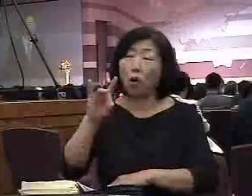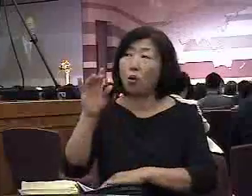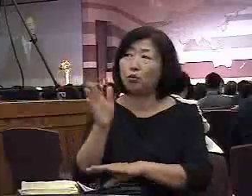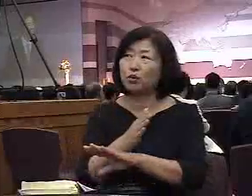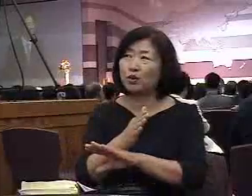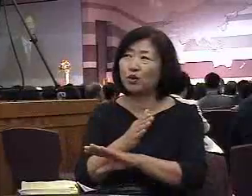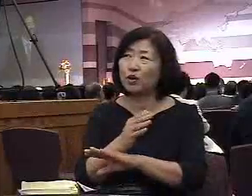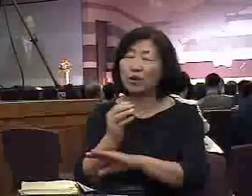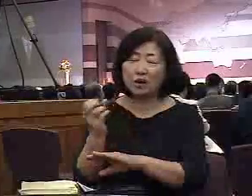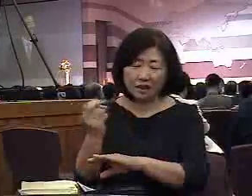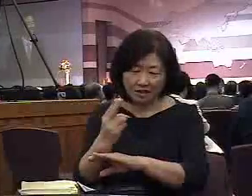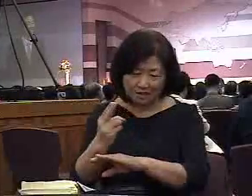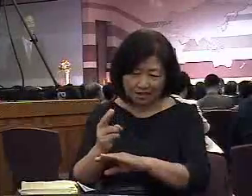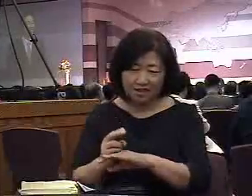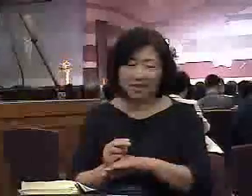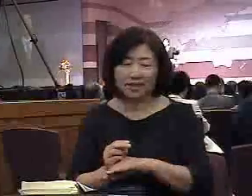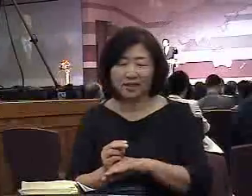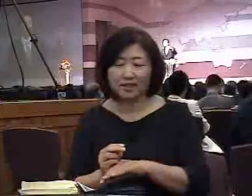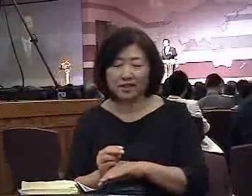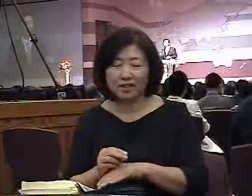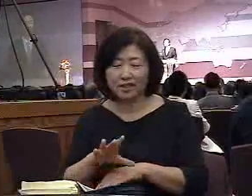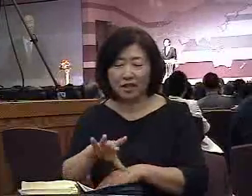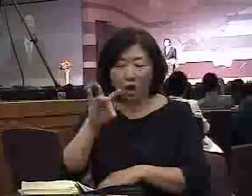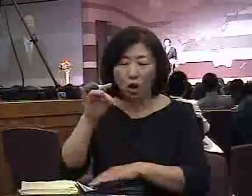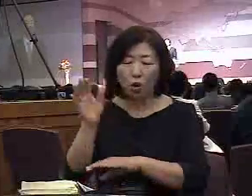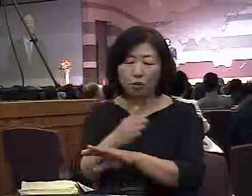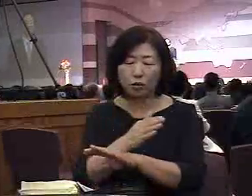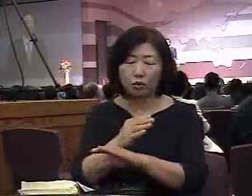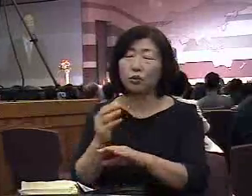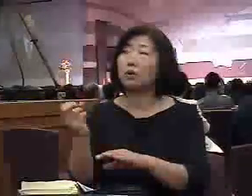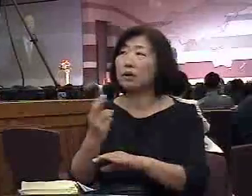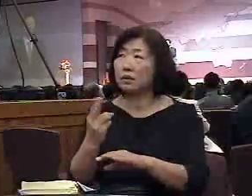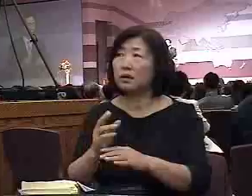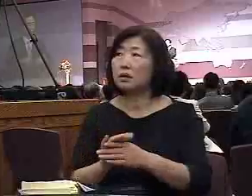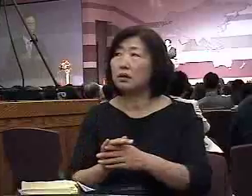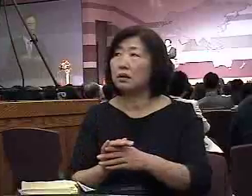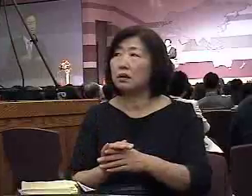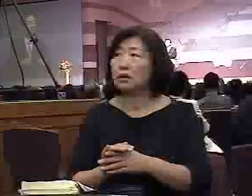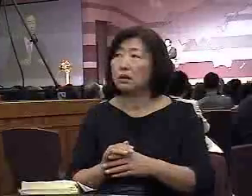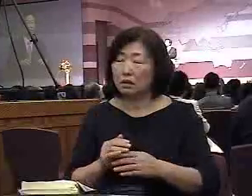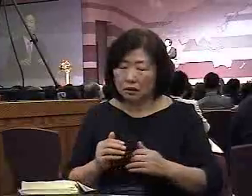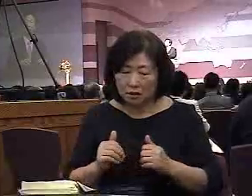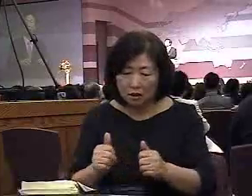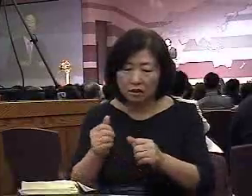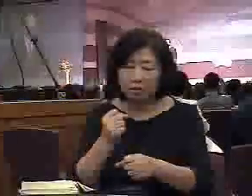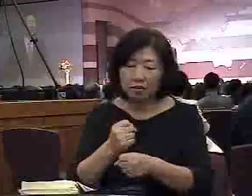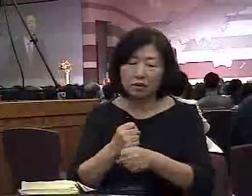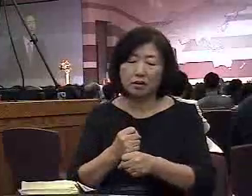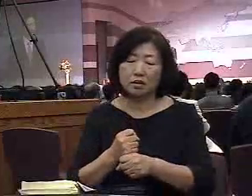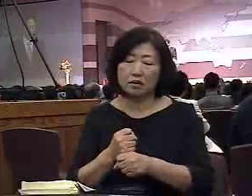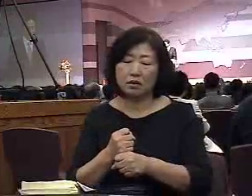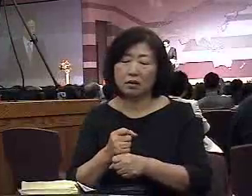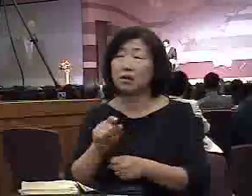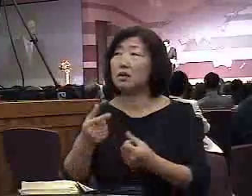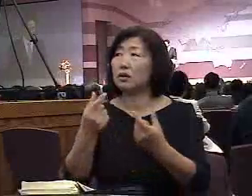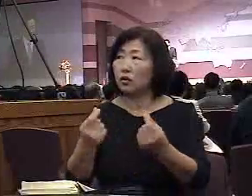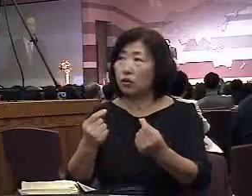이해가 안 되십니까? 처음부터 다시 하라. 그럼 열심히 만드는 사람들은 이렇게 되는